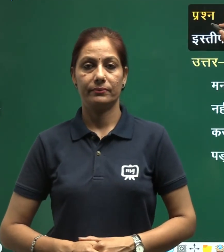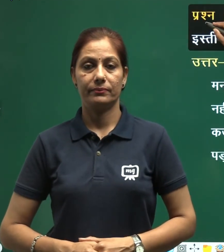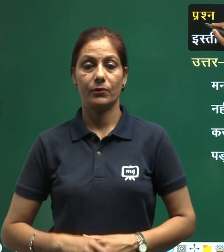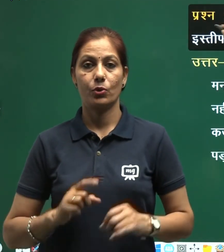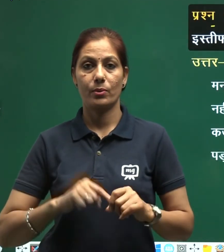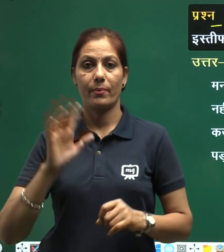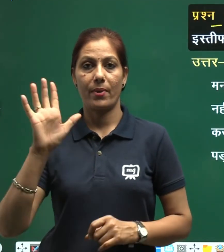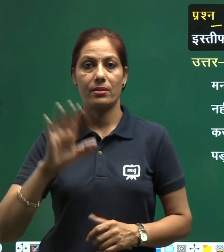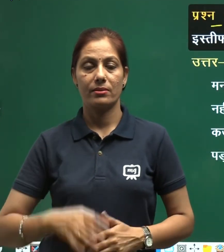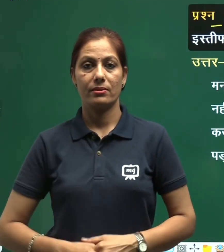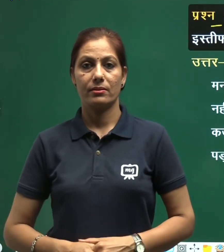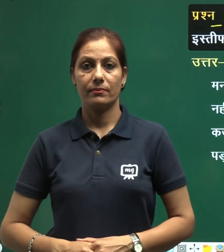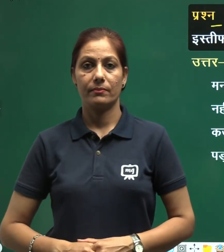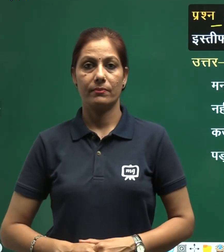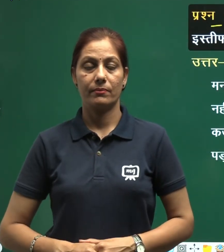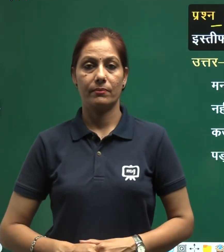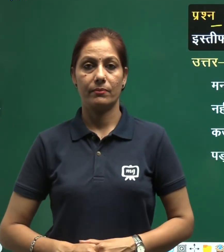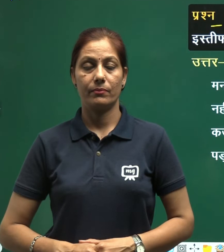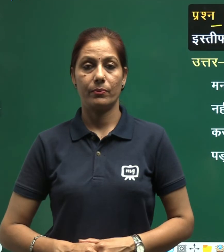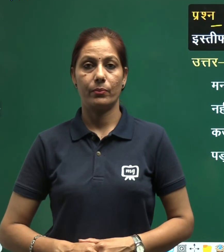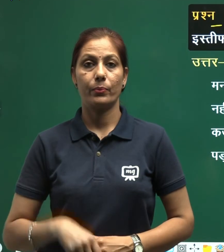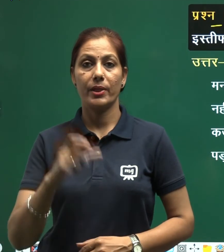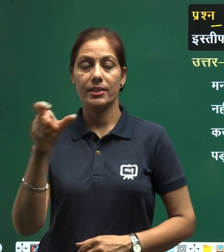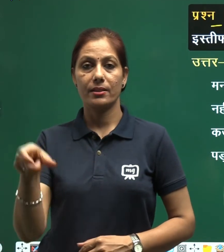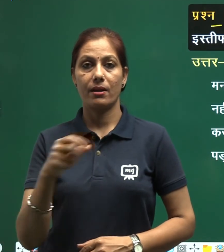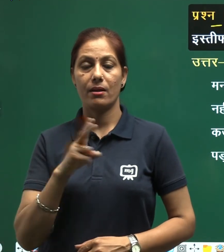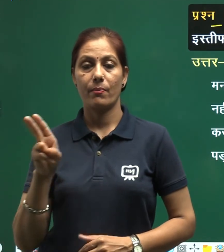प्रश्न 5, लॉर्ड कर्जन को